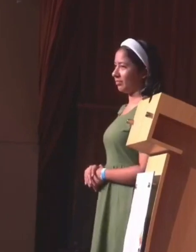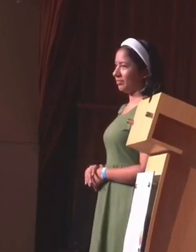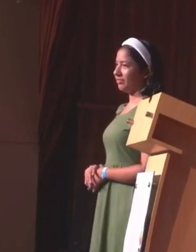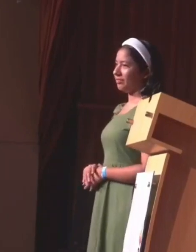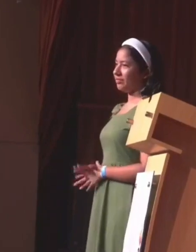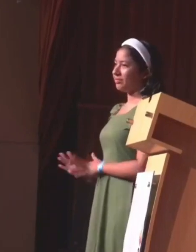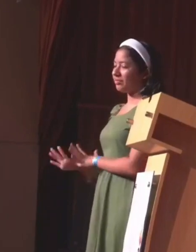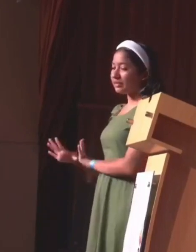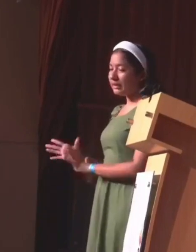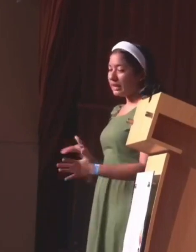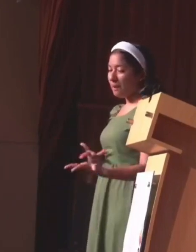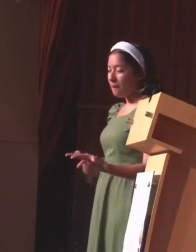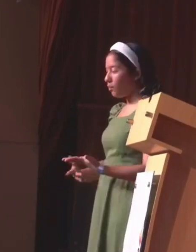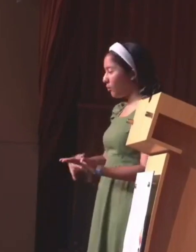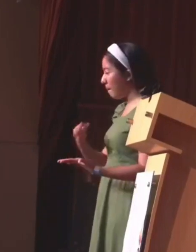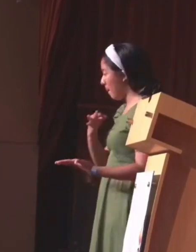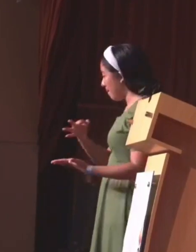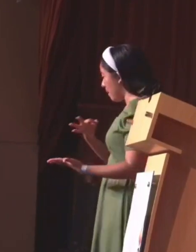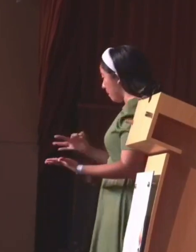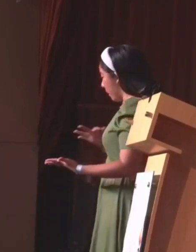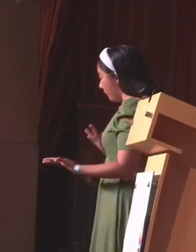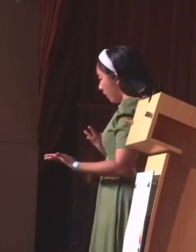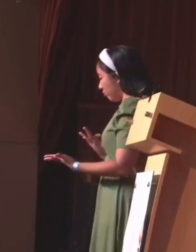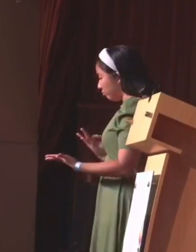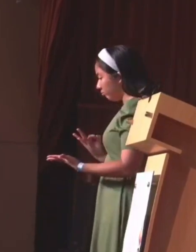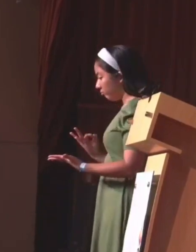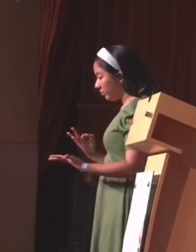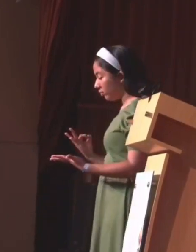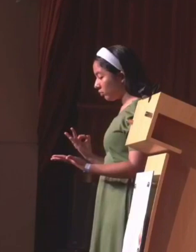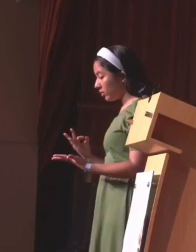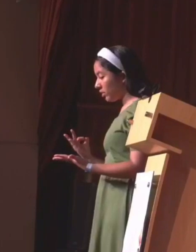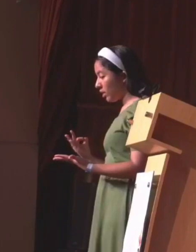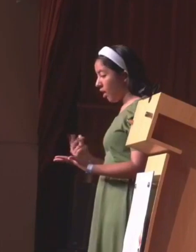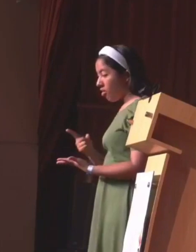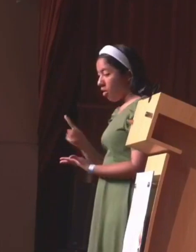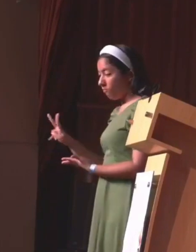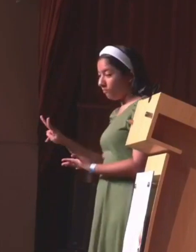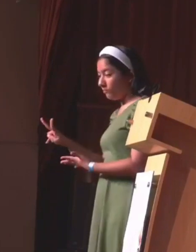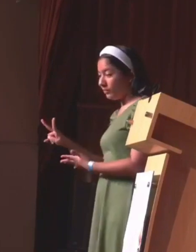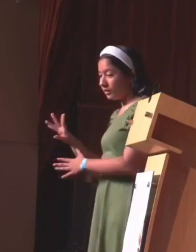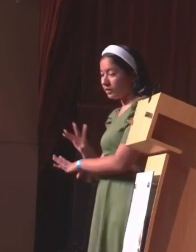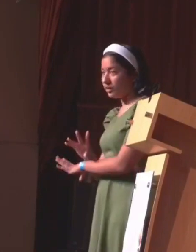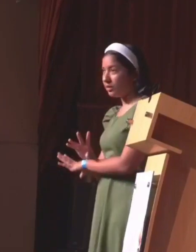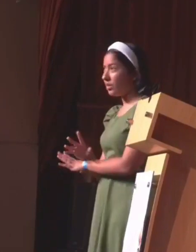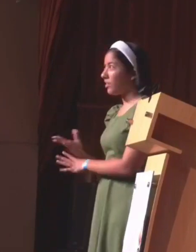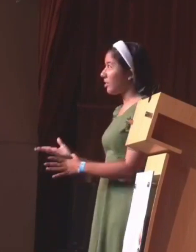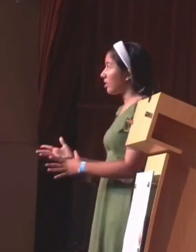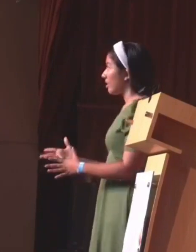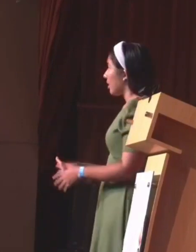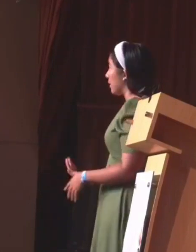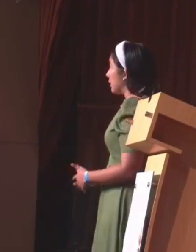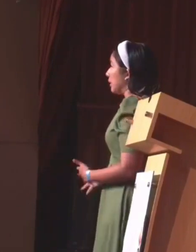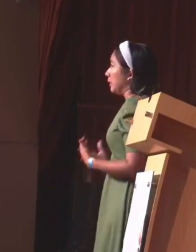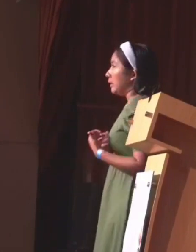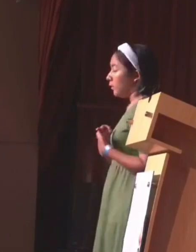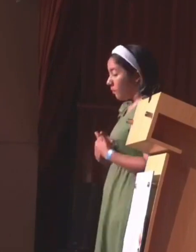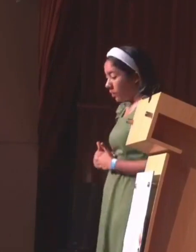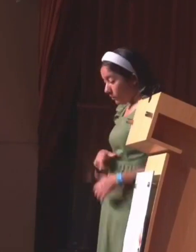Este hombre predica el mensaje mediodía, y yo, ¿será que paso? Y el chaleco, y esto aquí, ¿cómo hago yo con esto? Estaba como encartado con